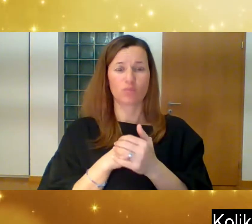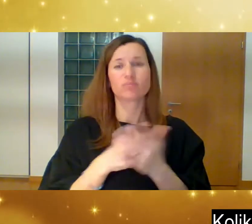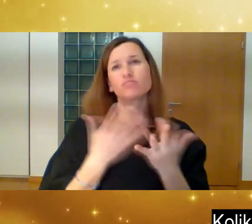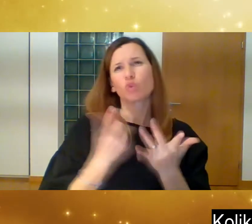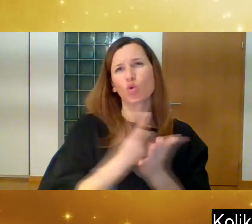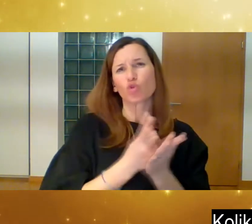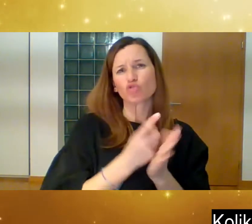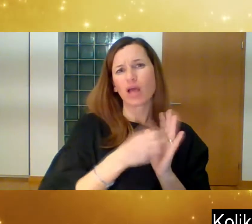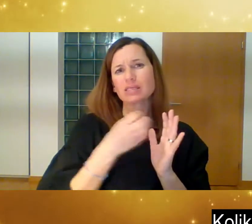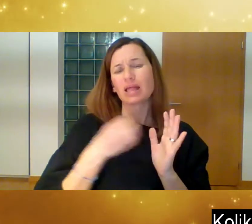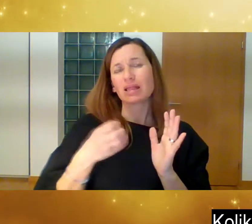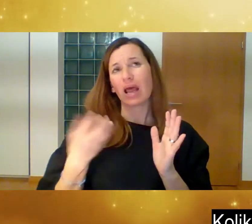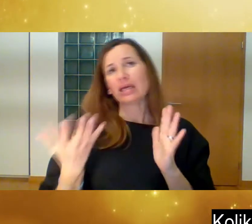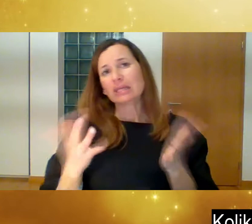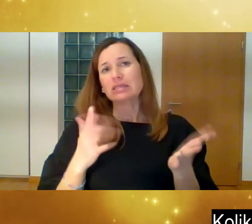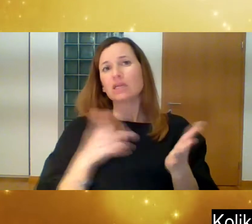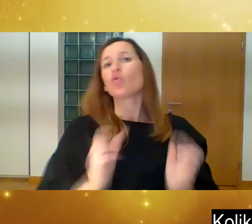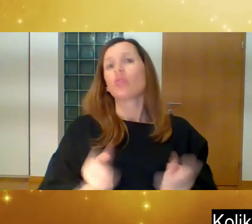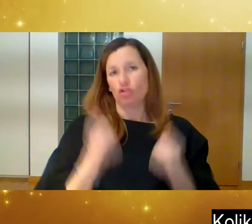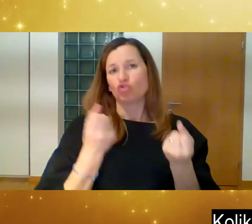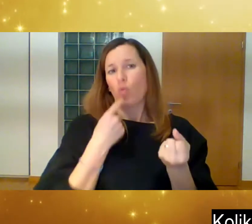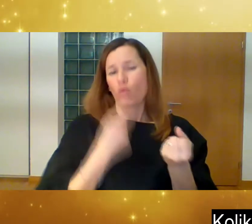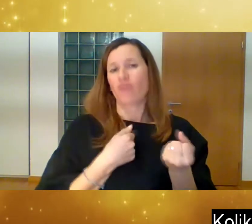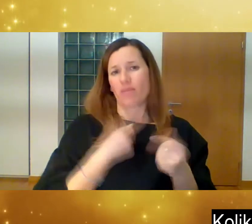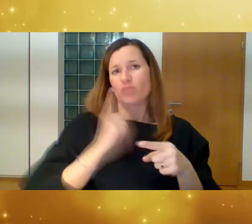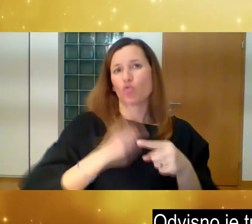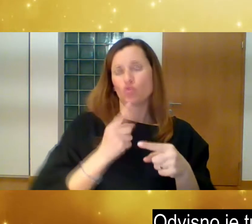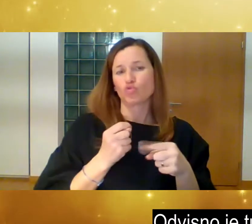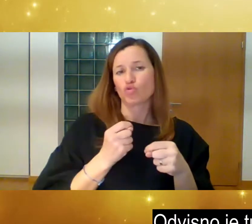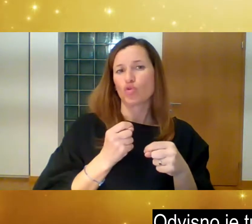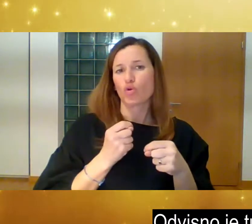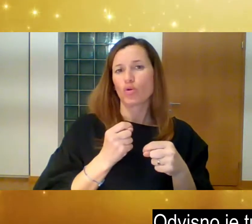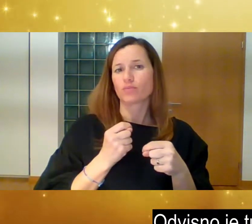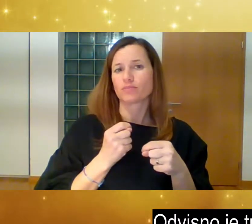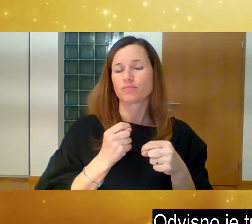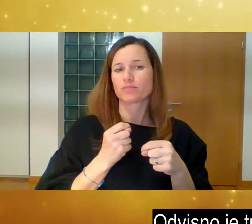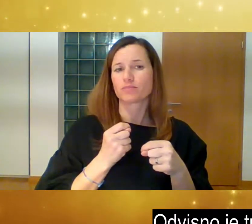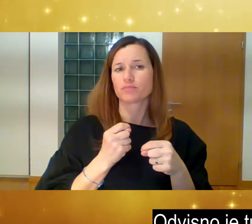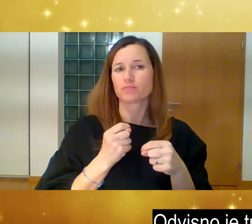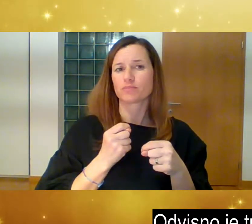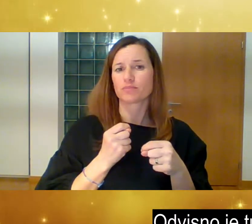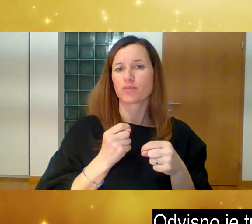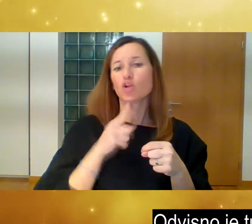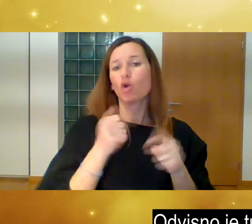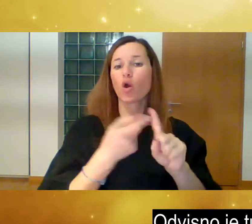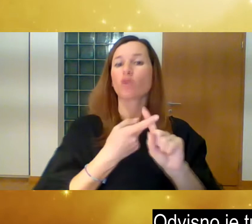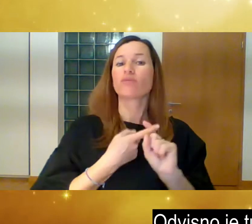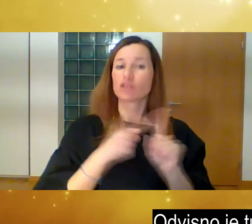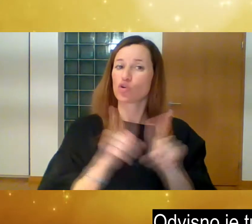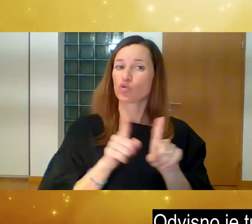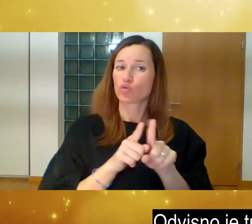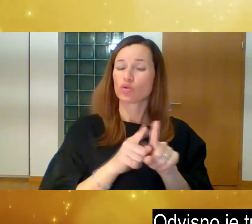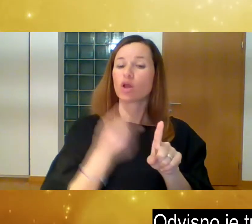traja, glejte, to vam težko pravzaprav točno povem. To je odvisno tudi